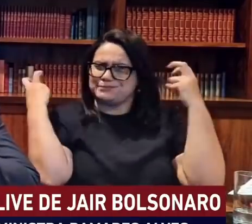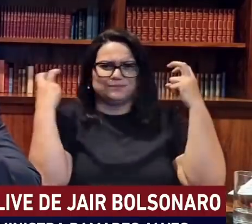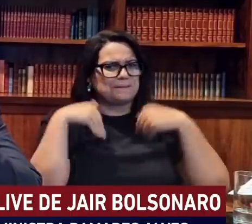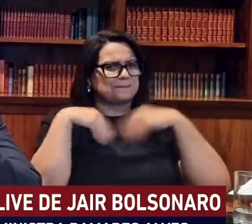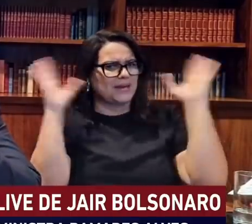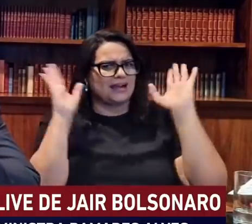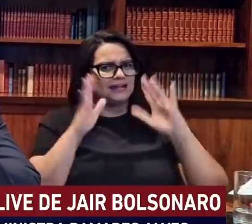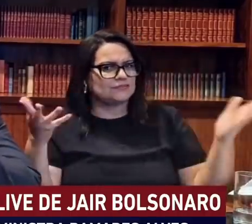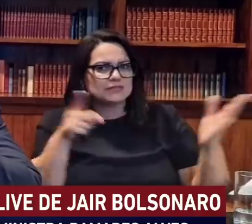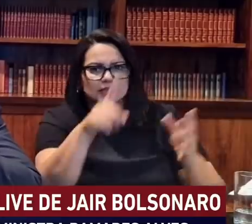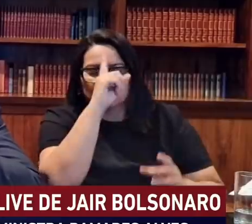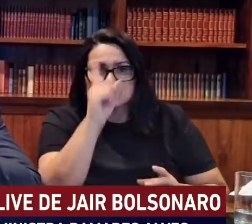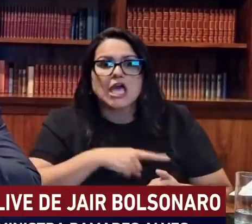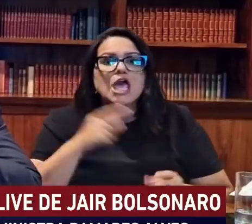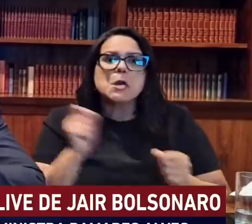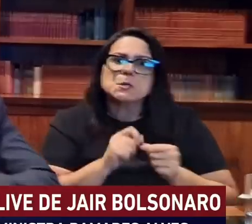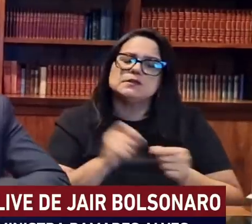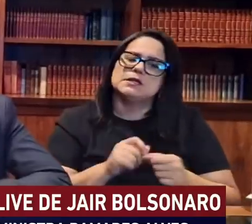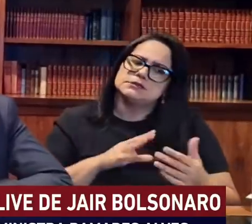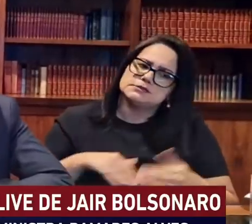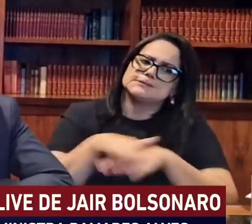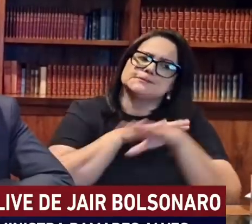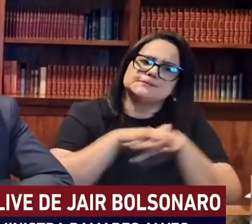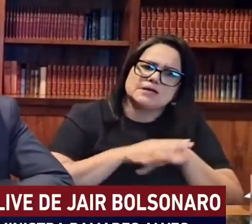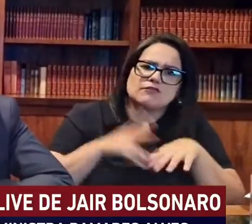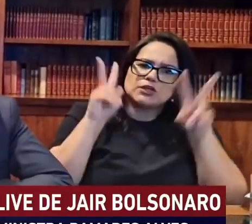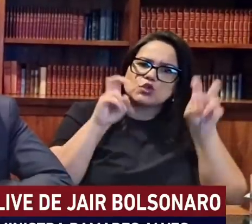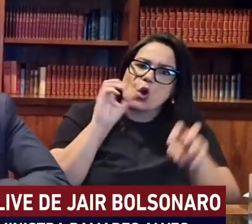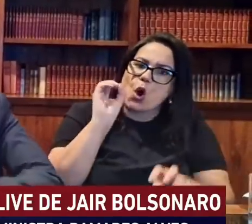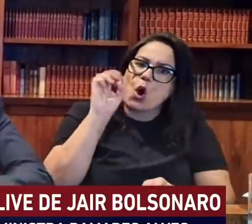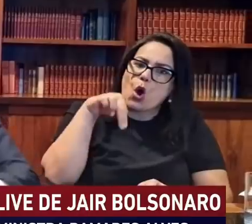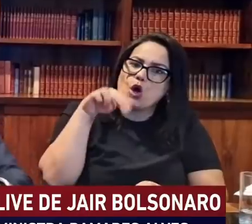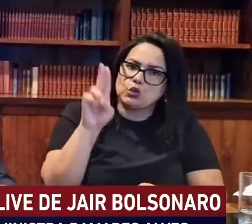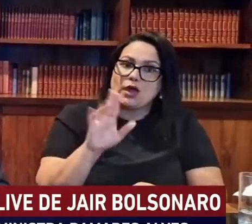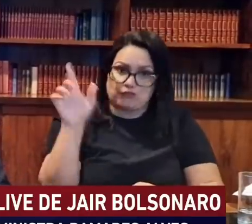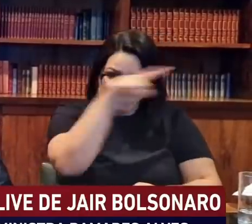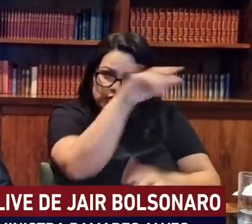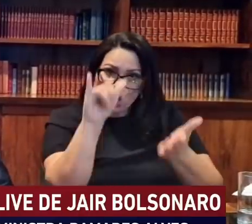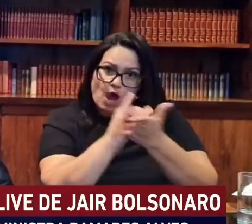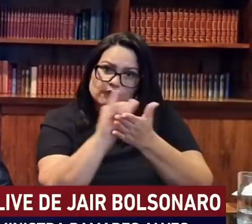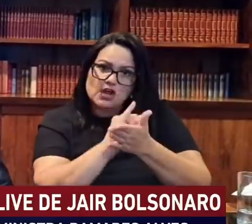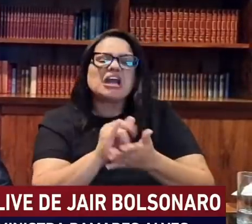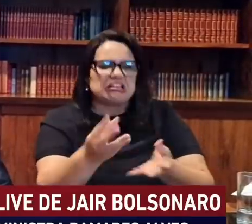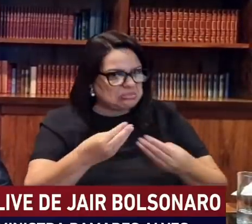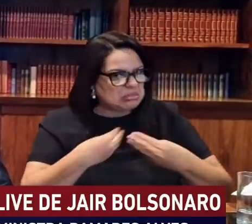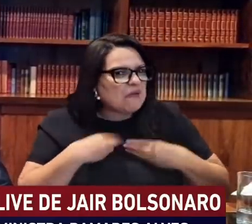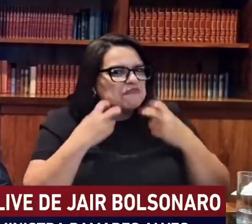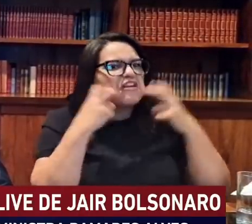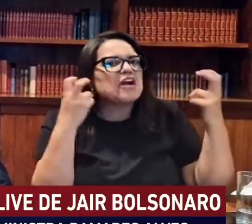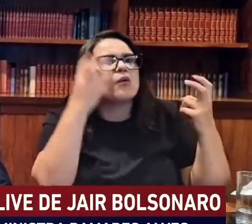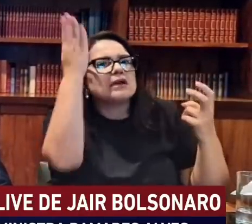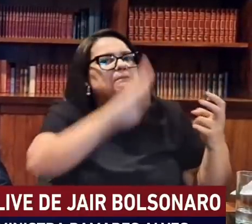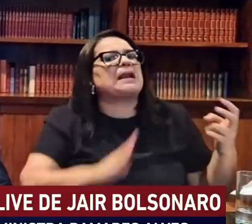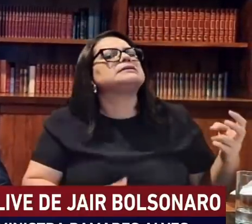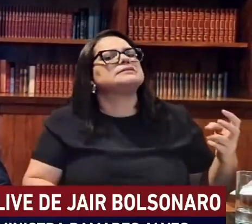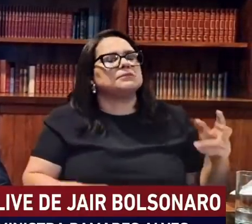têm ideia o quanto eu tive que ficar falando sobre isso na ONU, lá em Nova York. Ele envergonhou o Brasil. Mas